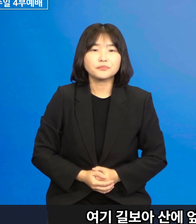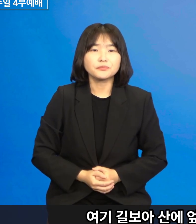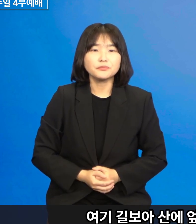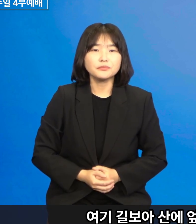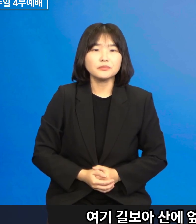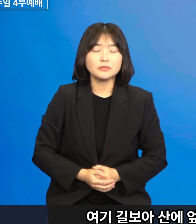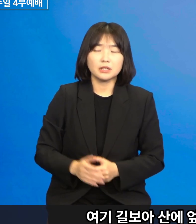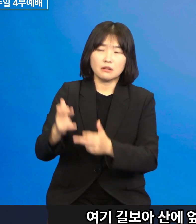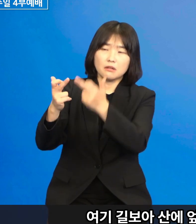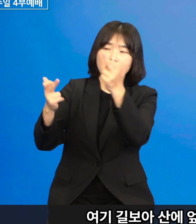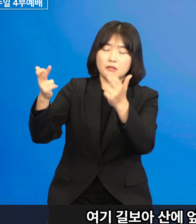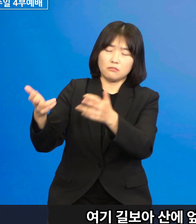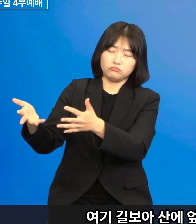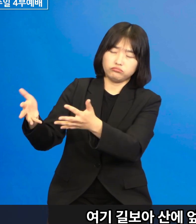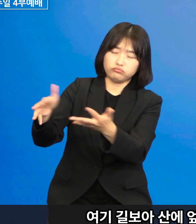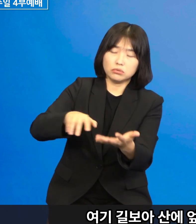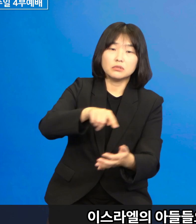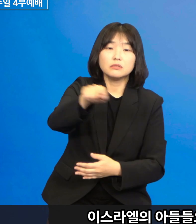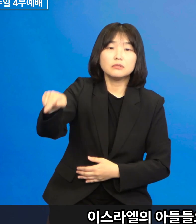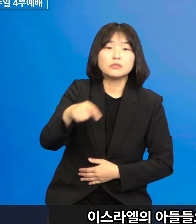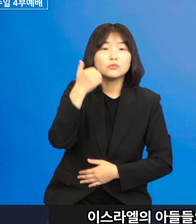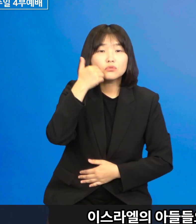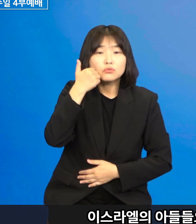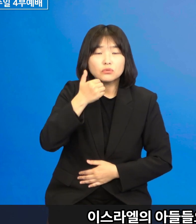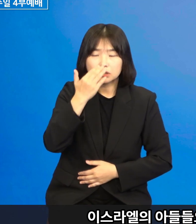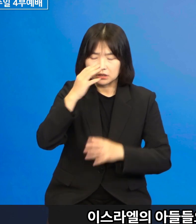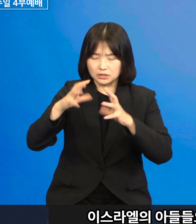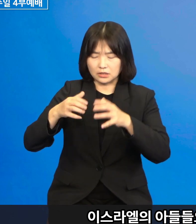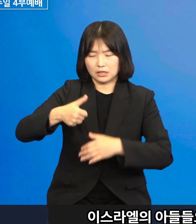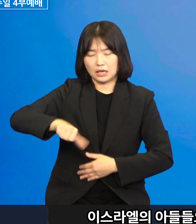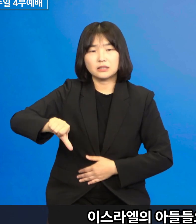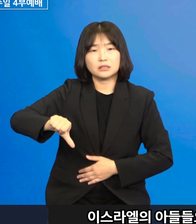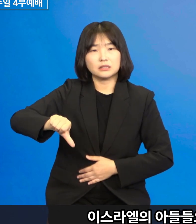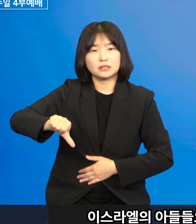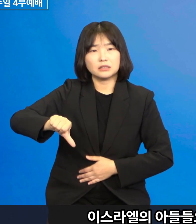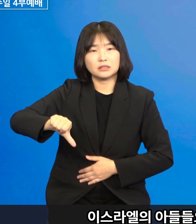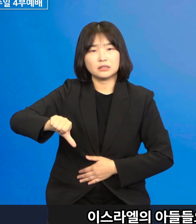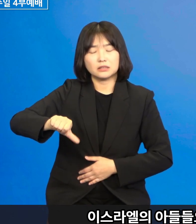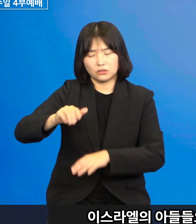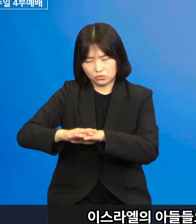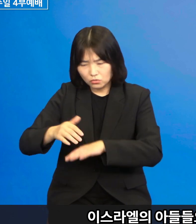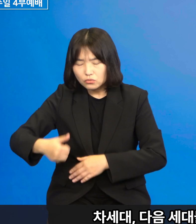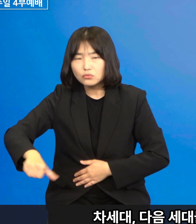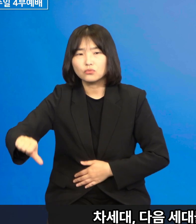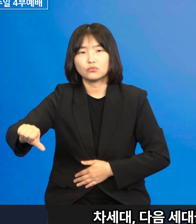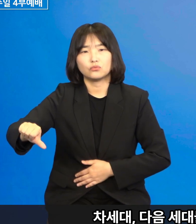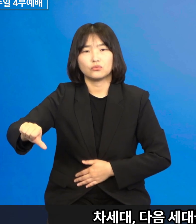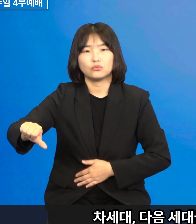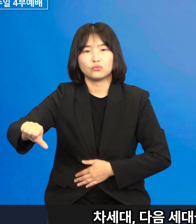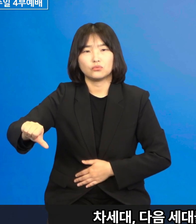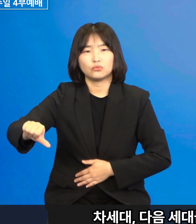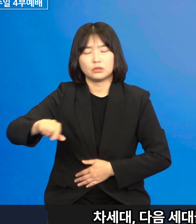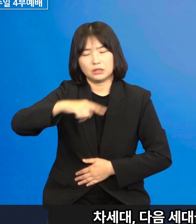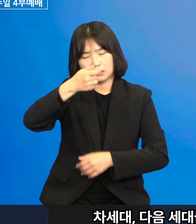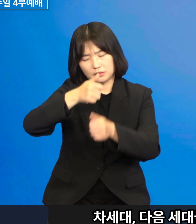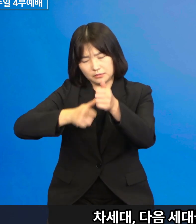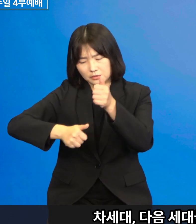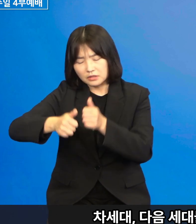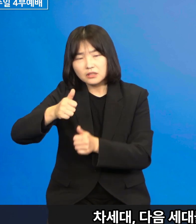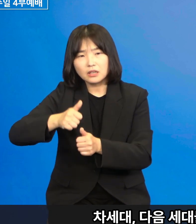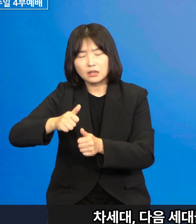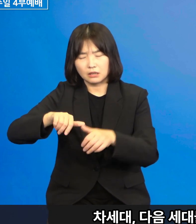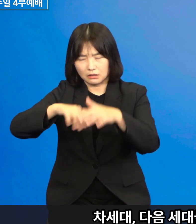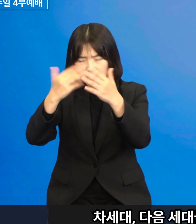산에 엎드려진 자들은 누굽니까? 이스라엘의 아들들이요, 이스라엘의 손주들이요, 차세대, 다음 세대들이